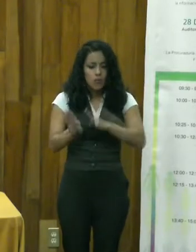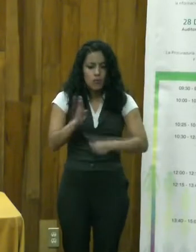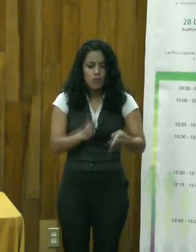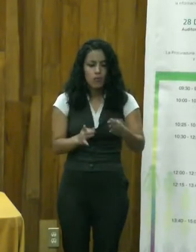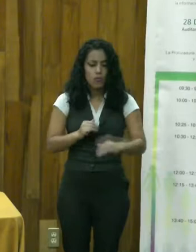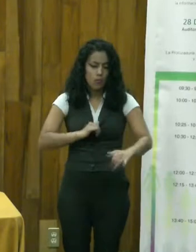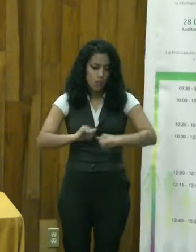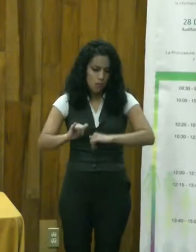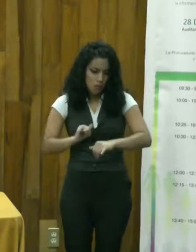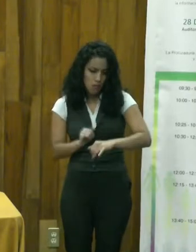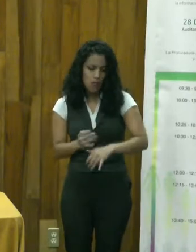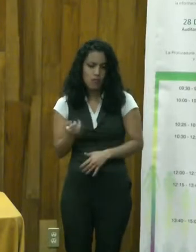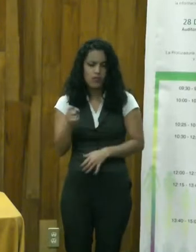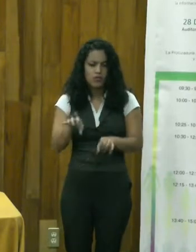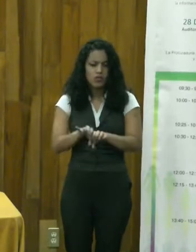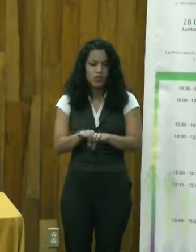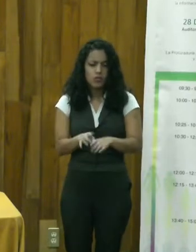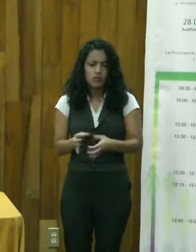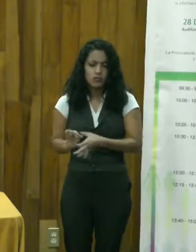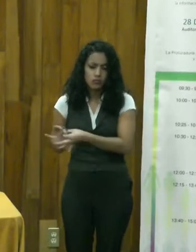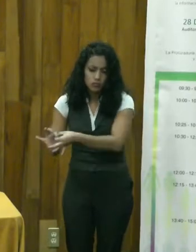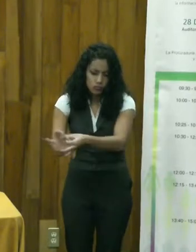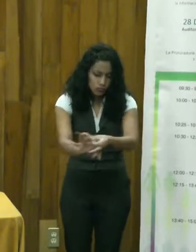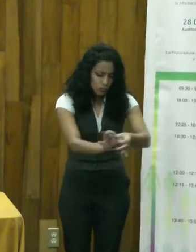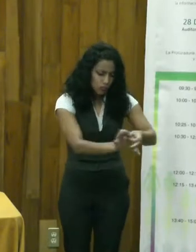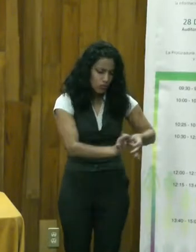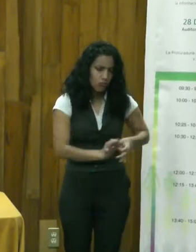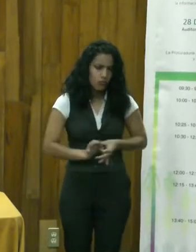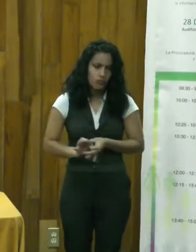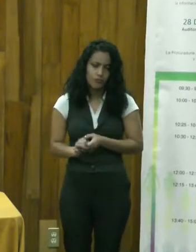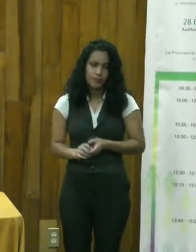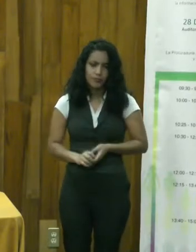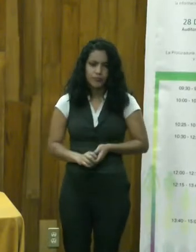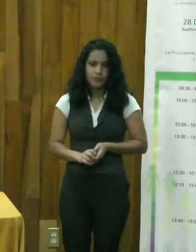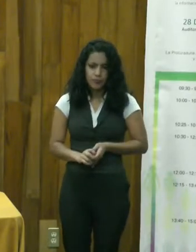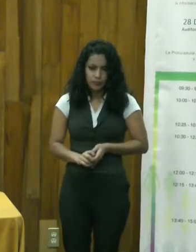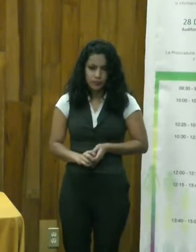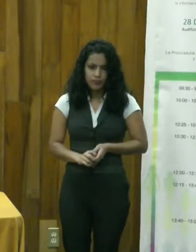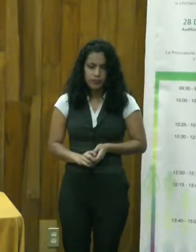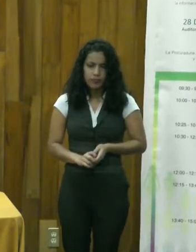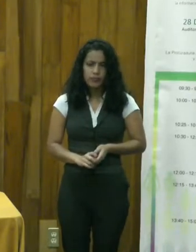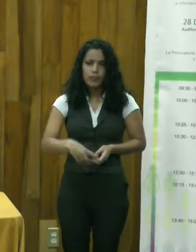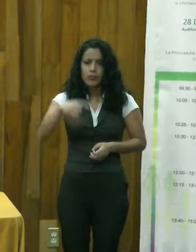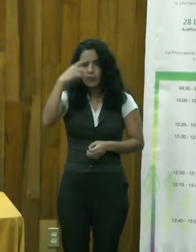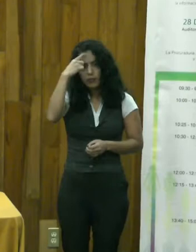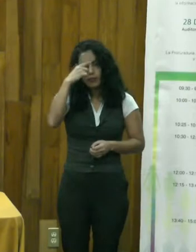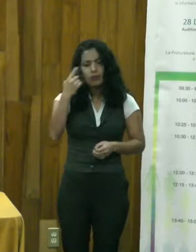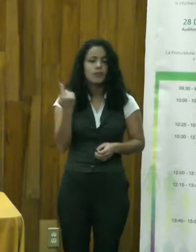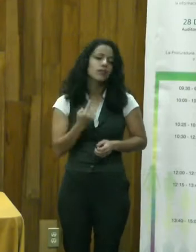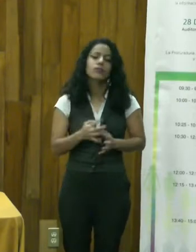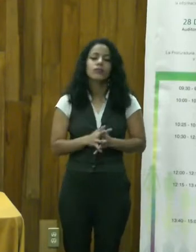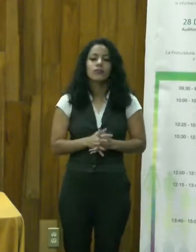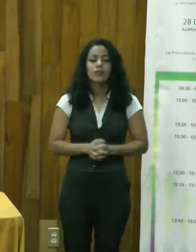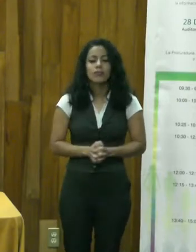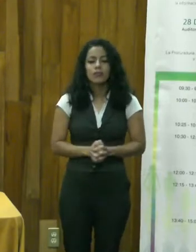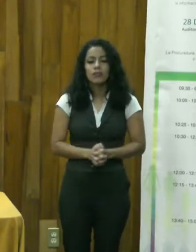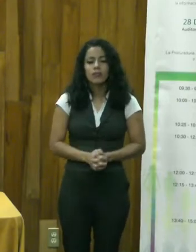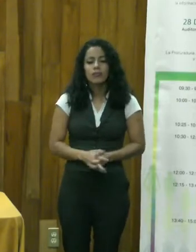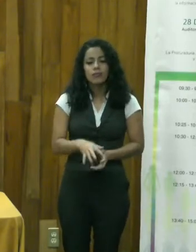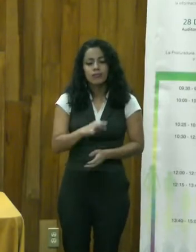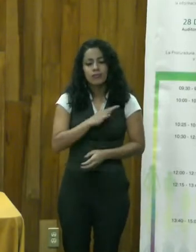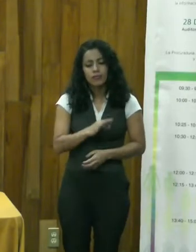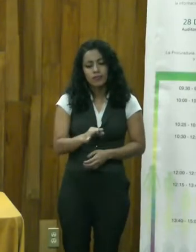las colecciones cuando los actos de colecta de los ejemplares conectados se integran a mapas pues estas